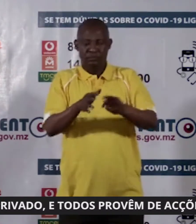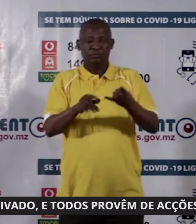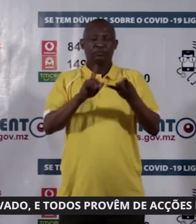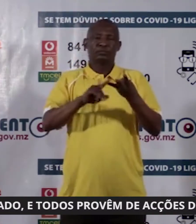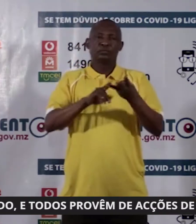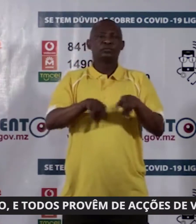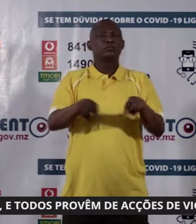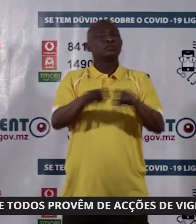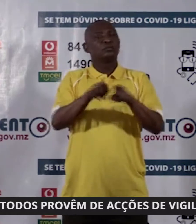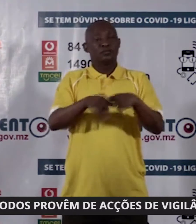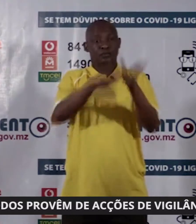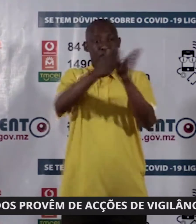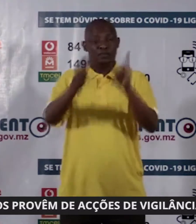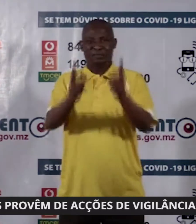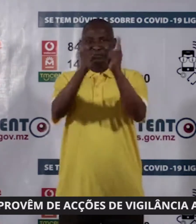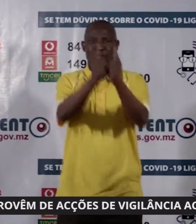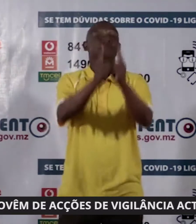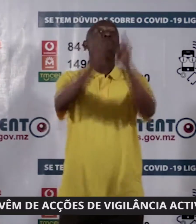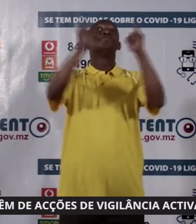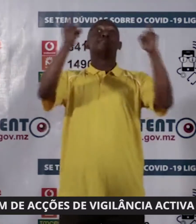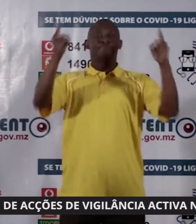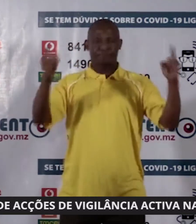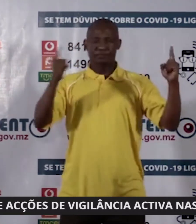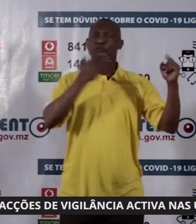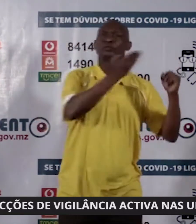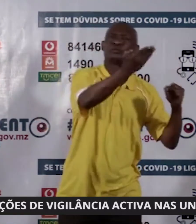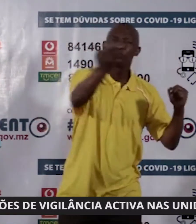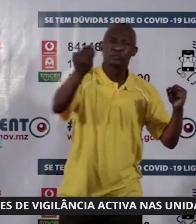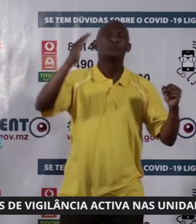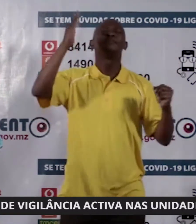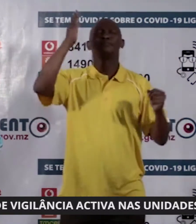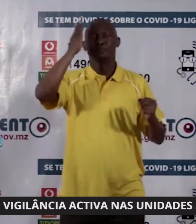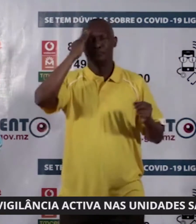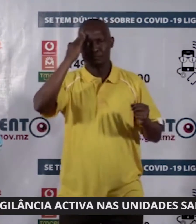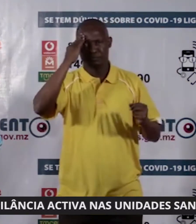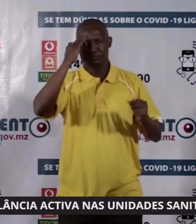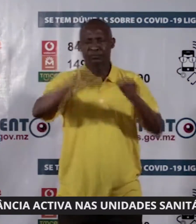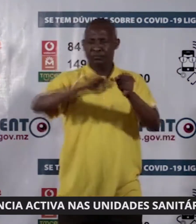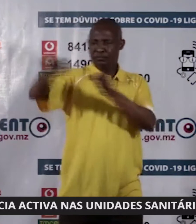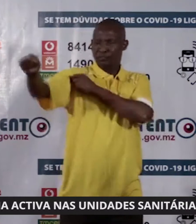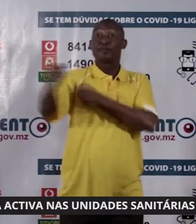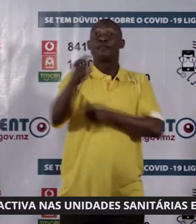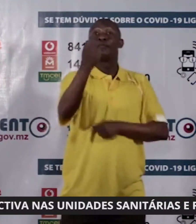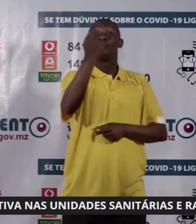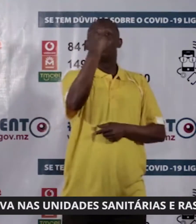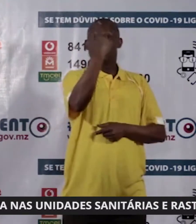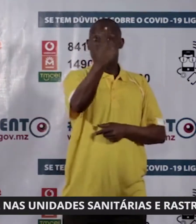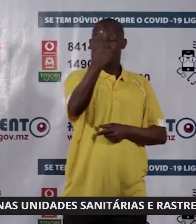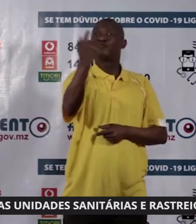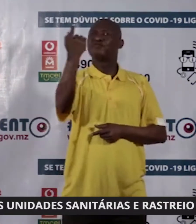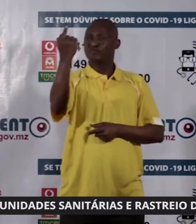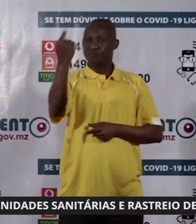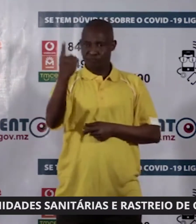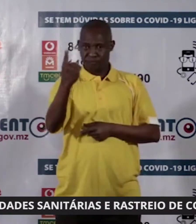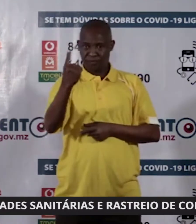é sabidamente conhecido por todos nós, de 1,5 metro de distância entre as pessoas. De acordo